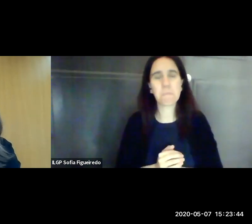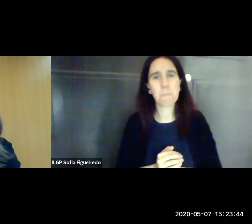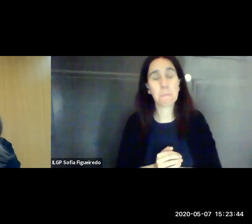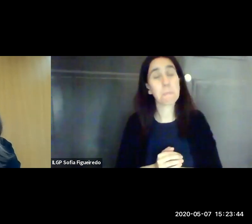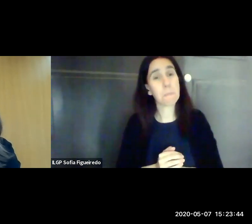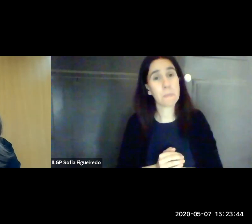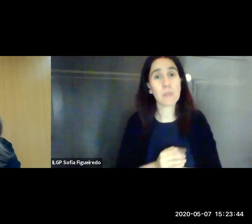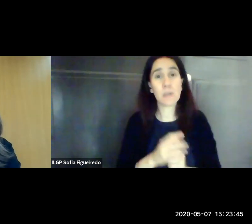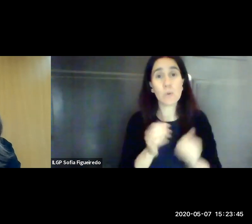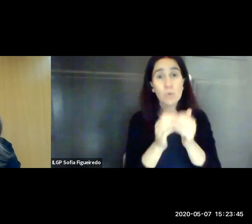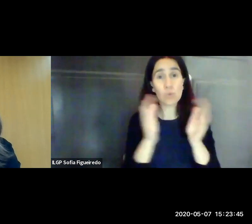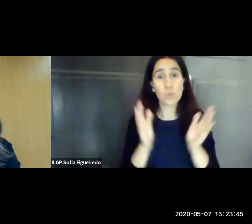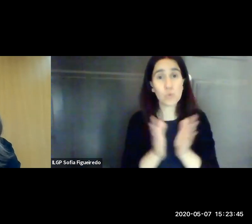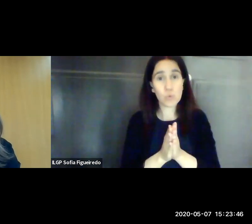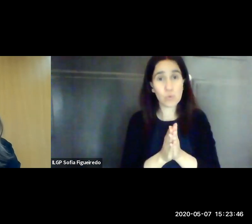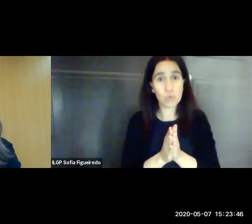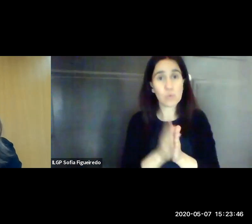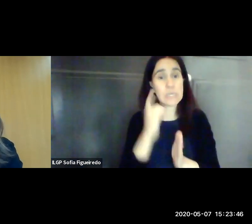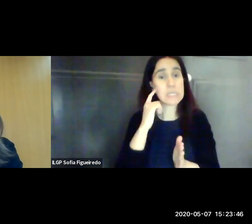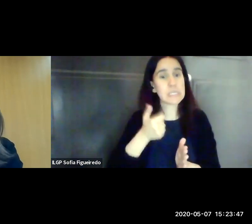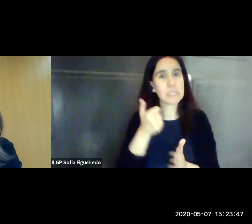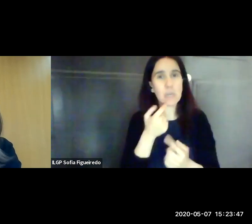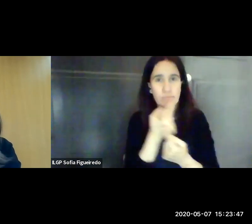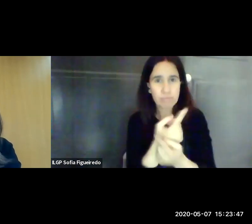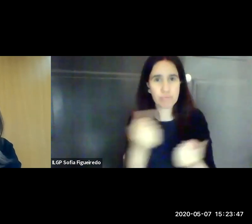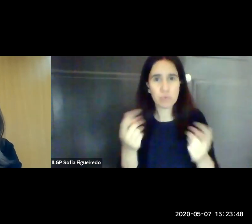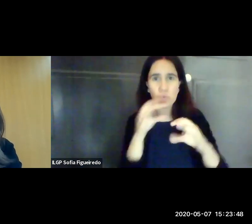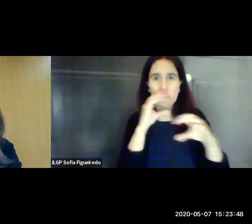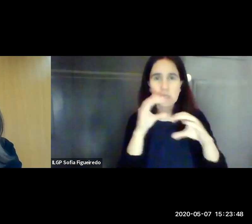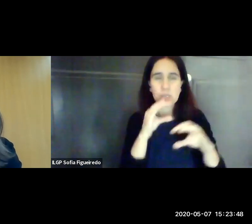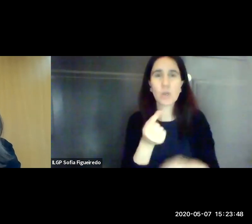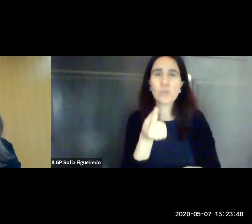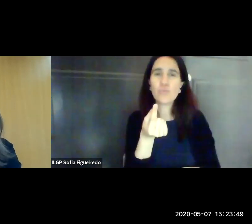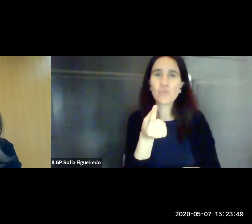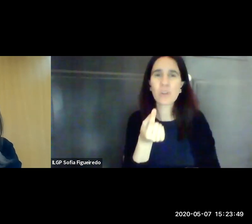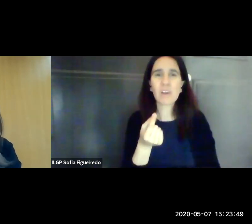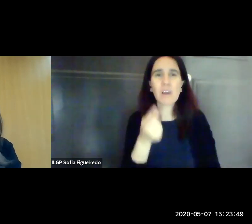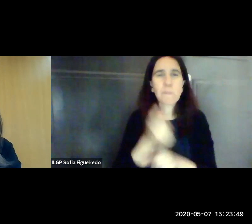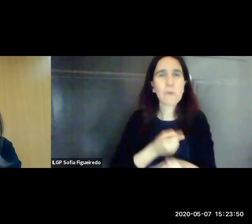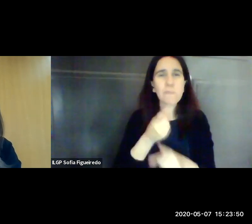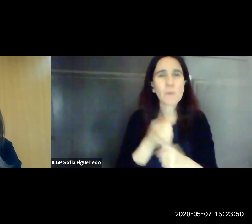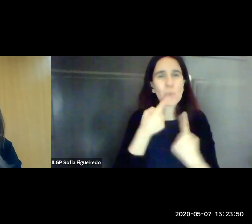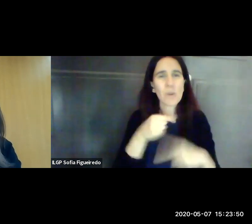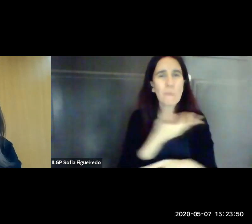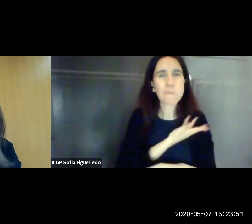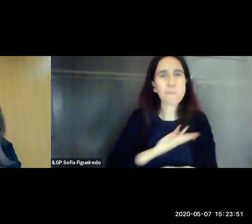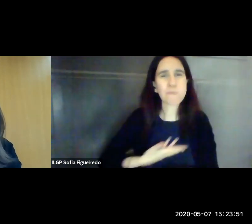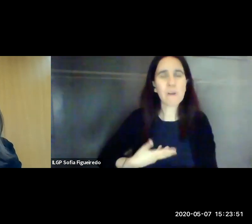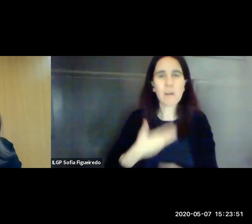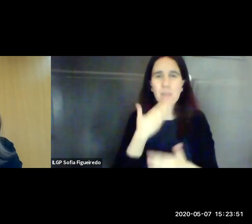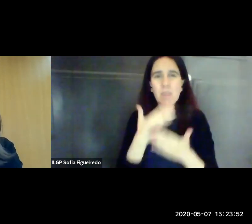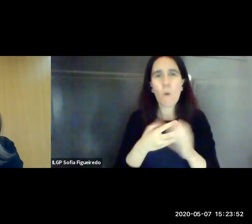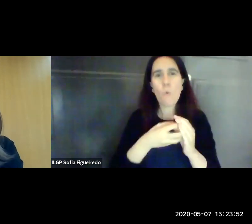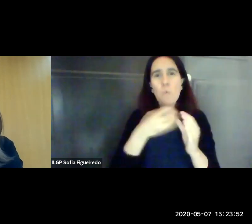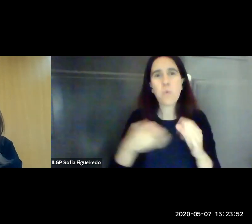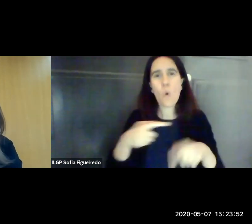todos comunicam o que é essencial e perde-se um bocadinho aquele ruído das reuniões que às vezes tinham, que as tornavam mais longas e,